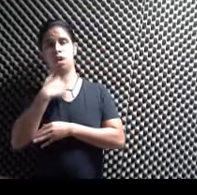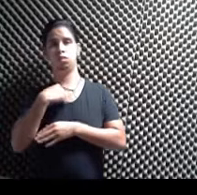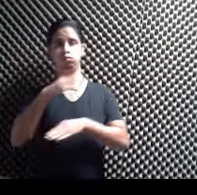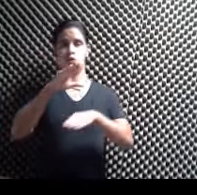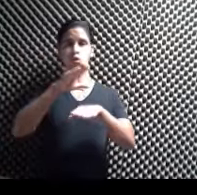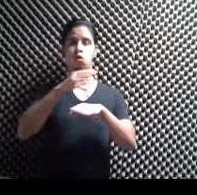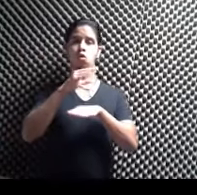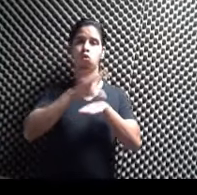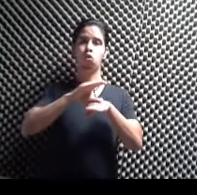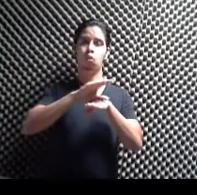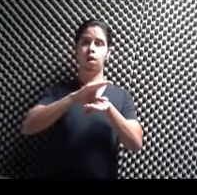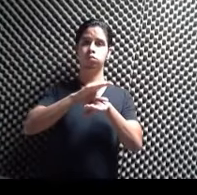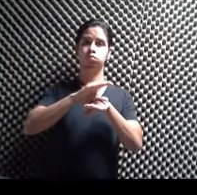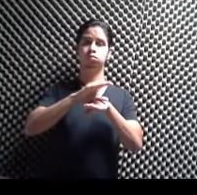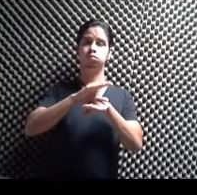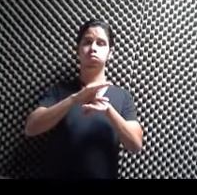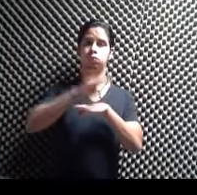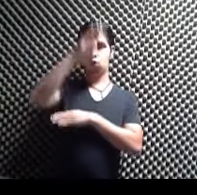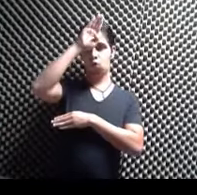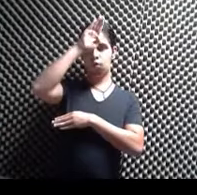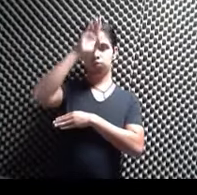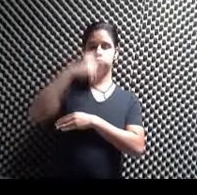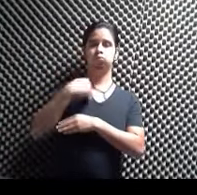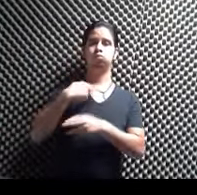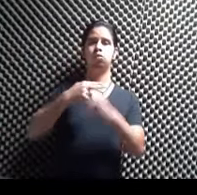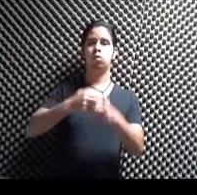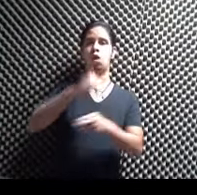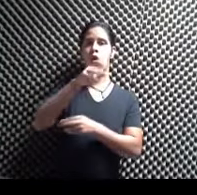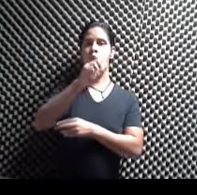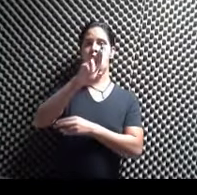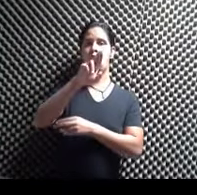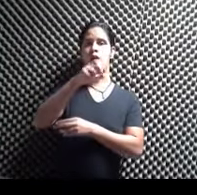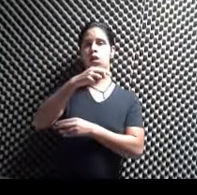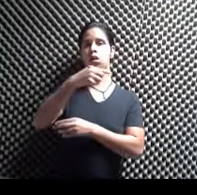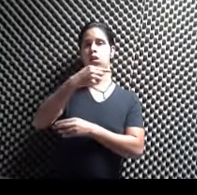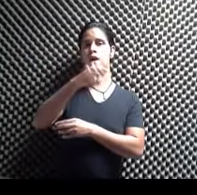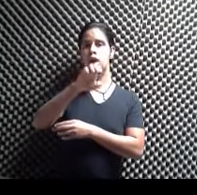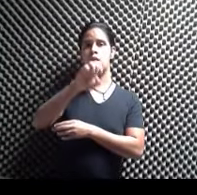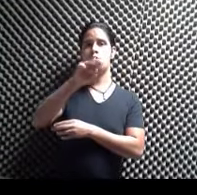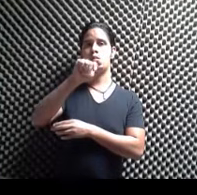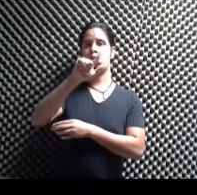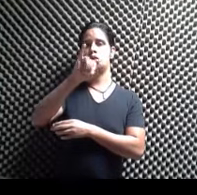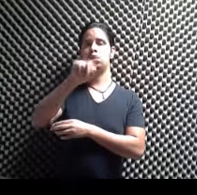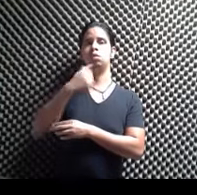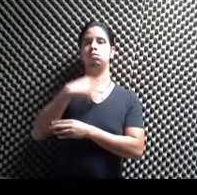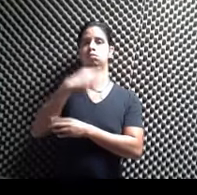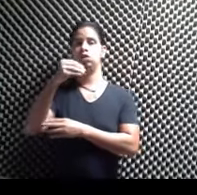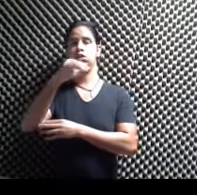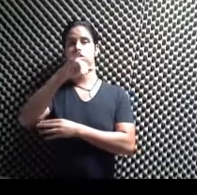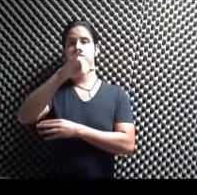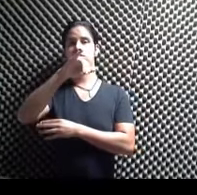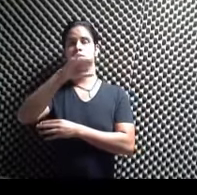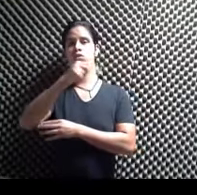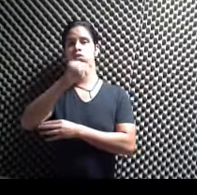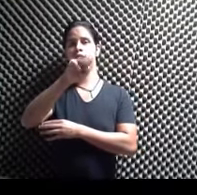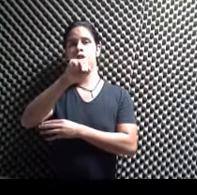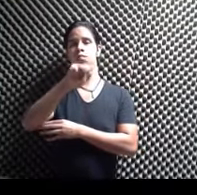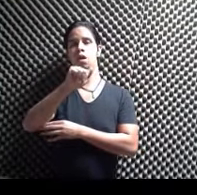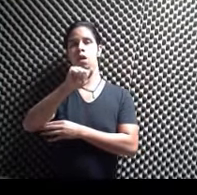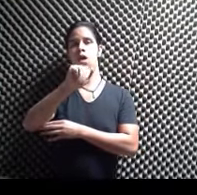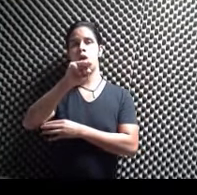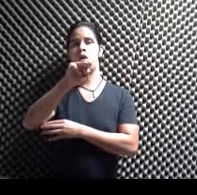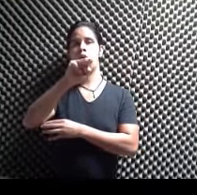cubano. Jorge Molina, y entonces Chema Muñoz, que es un, digamos, organizador